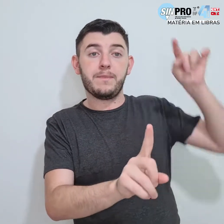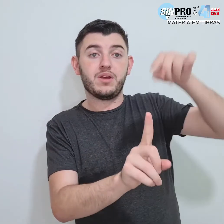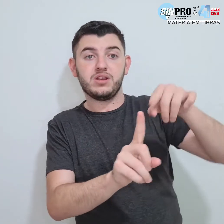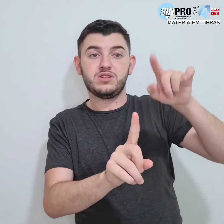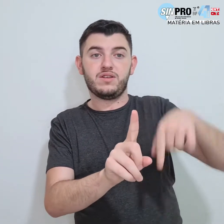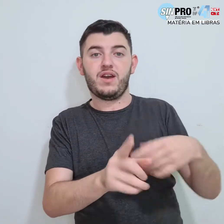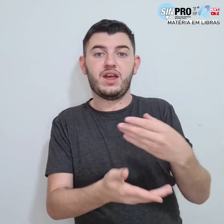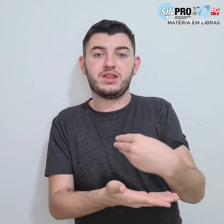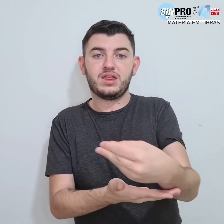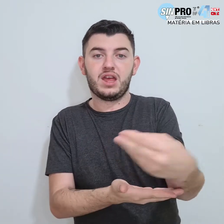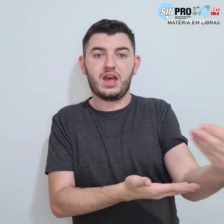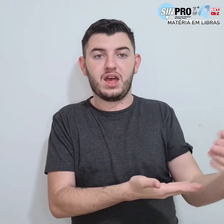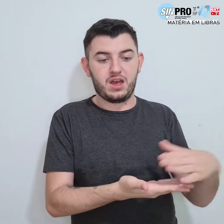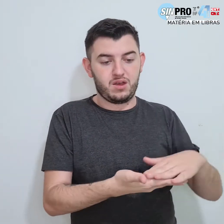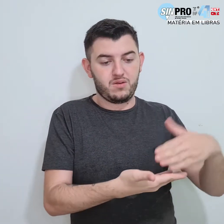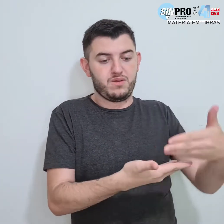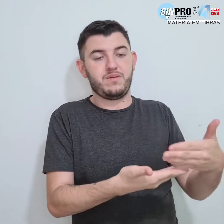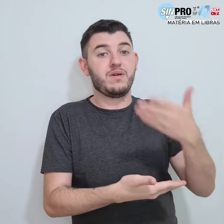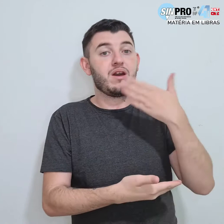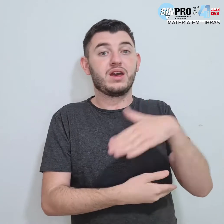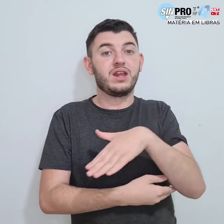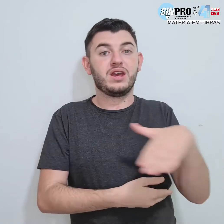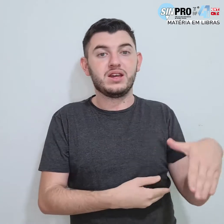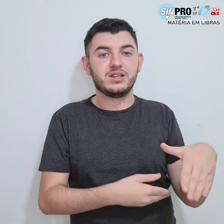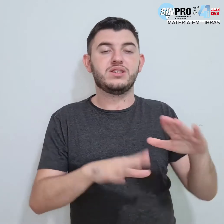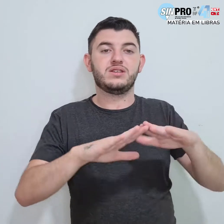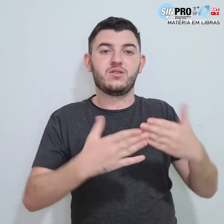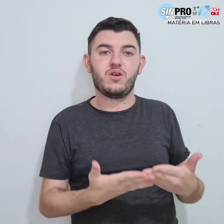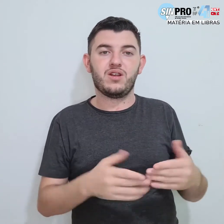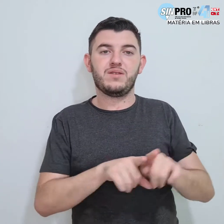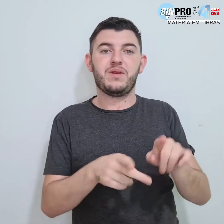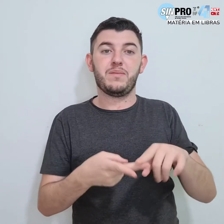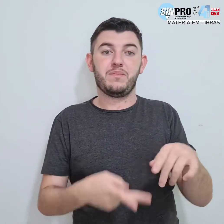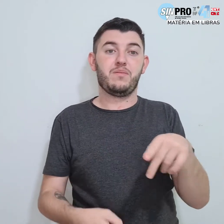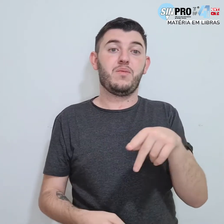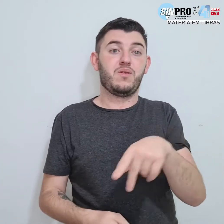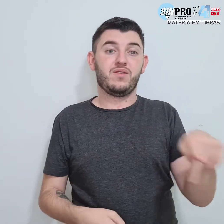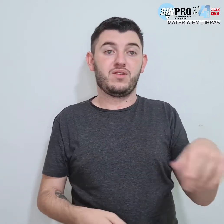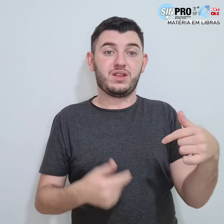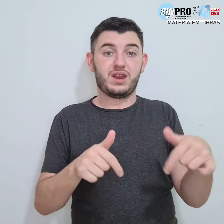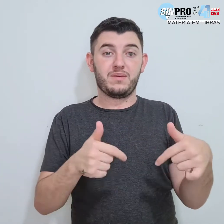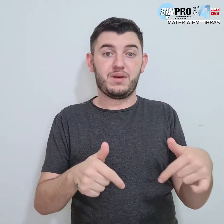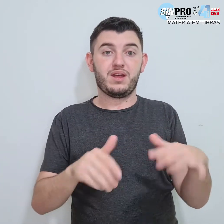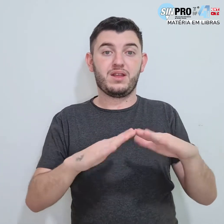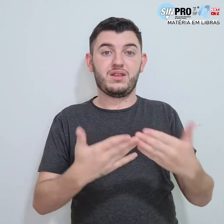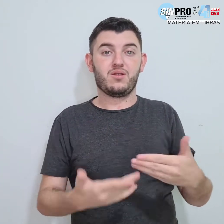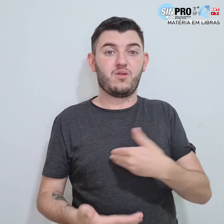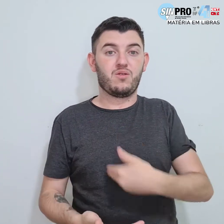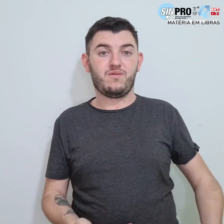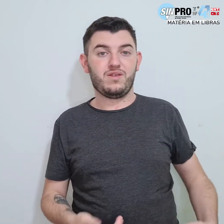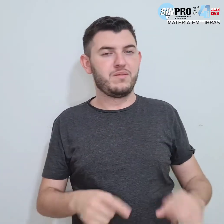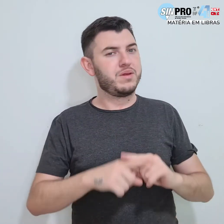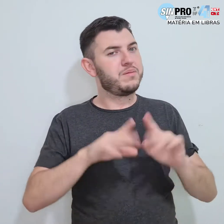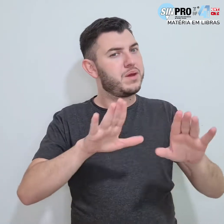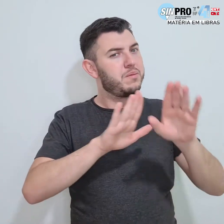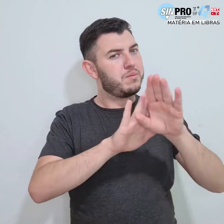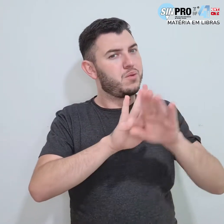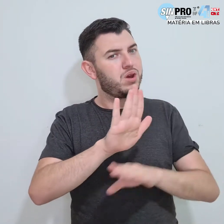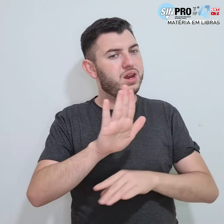cada criança em idade escolar e para cada professor da rede pública de ensino. Além disso, o programa visava